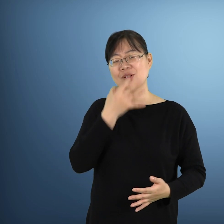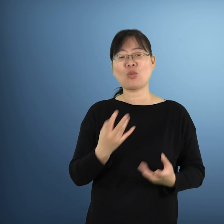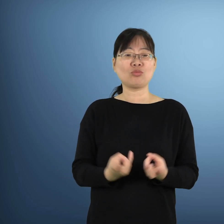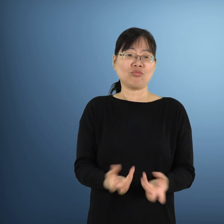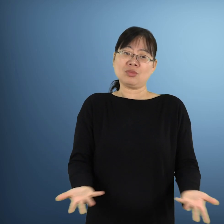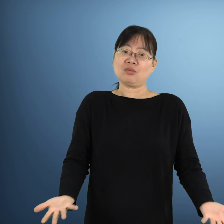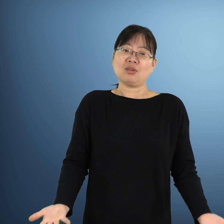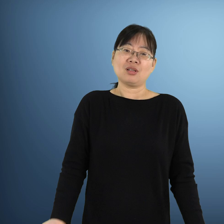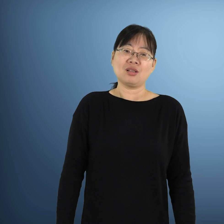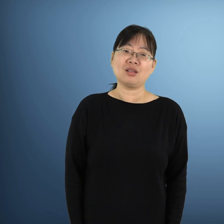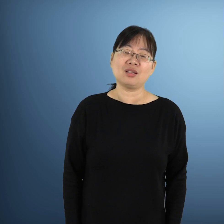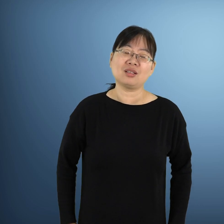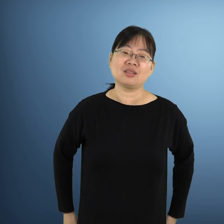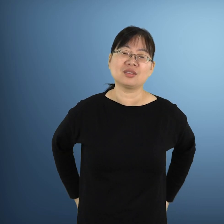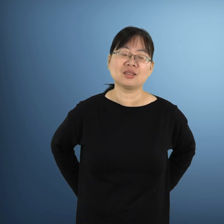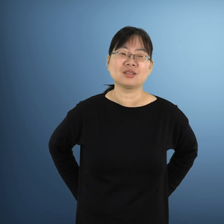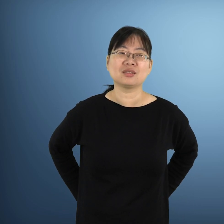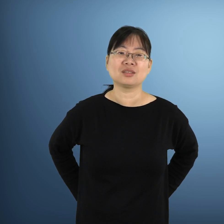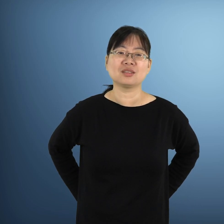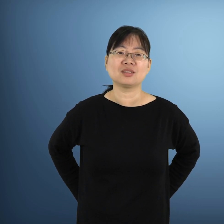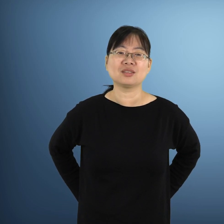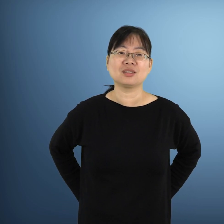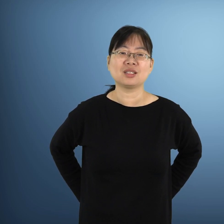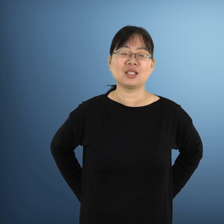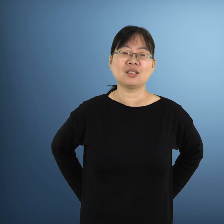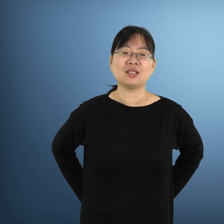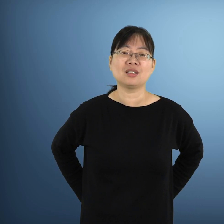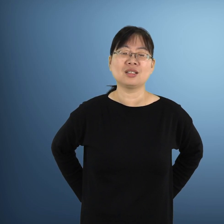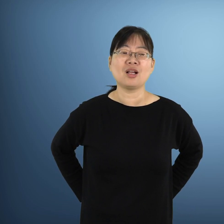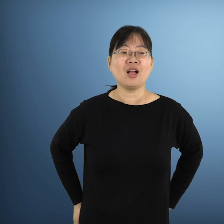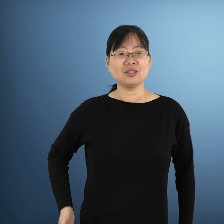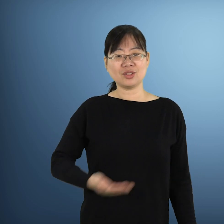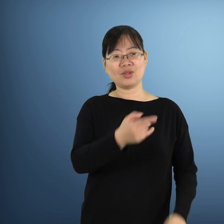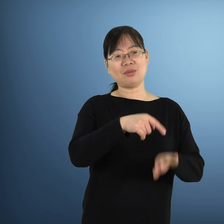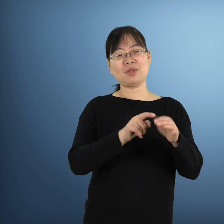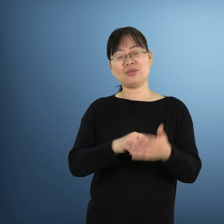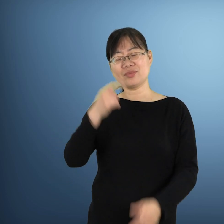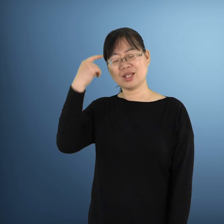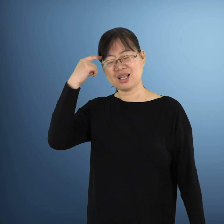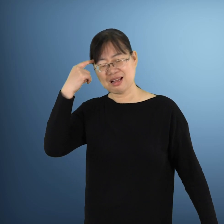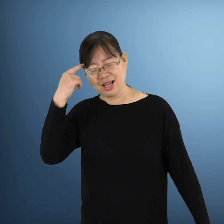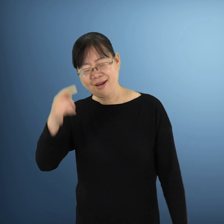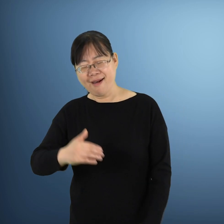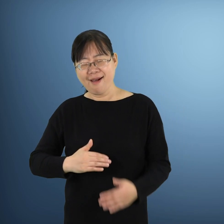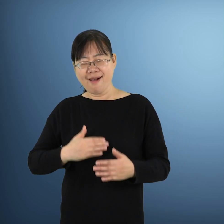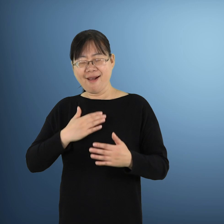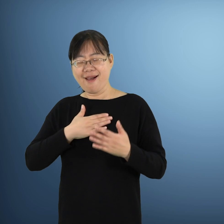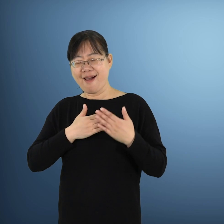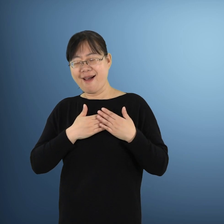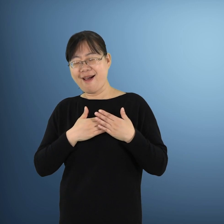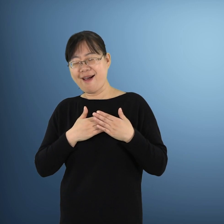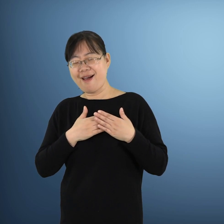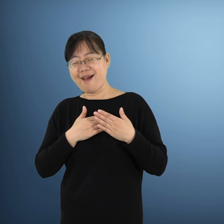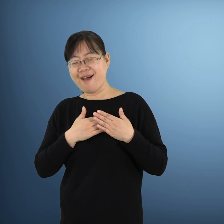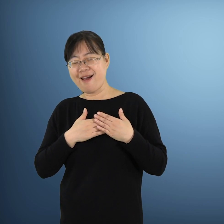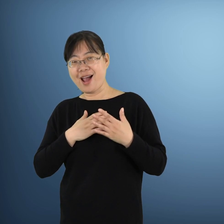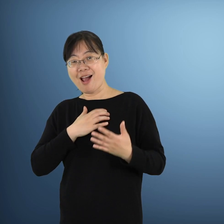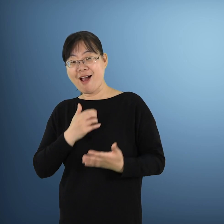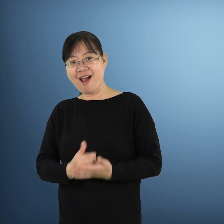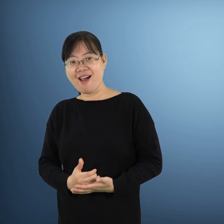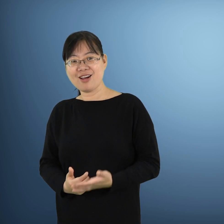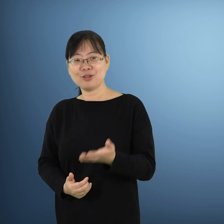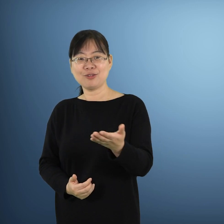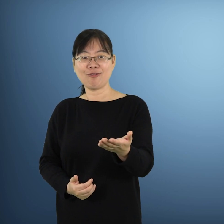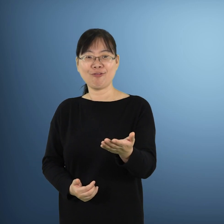없어요. 그냥 이렇게 붕 여러분들의 마음과 생각을 막 흥분시키고 띄워가지고